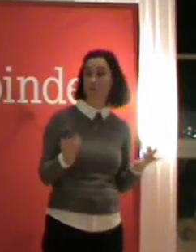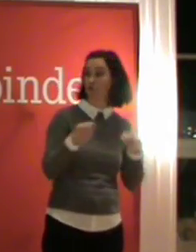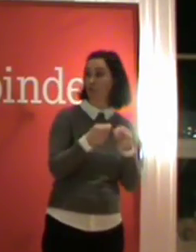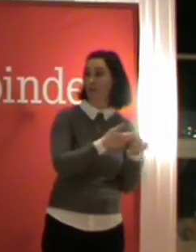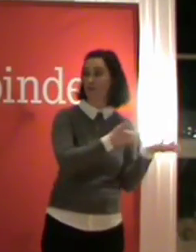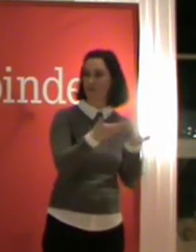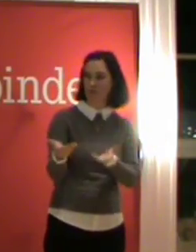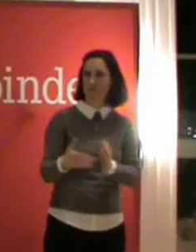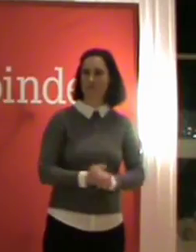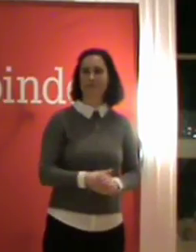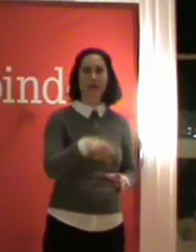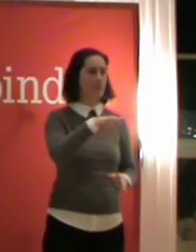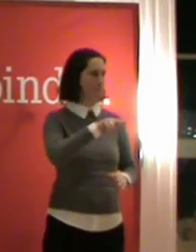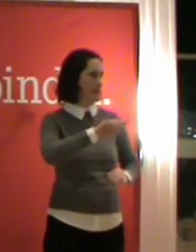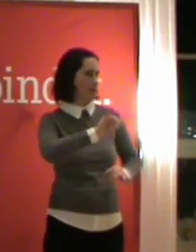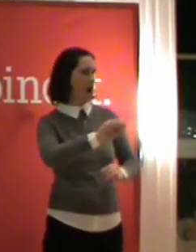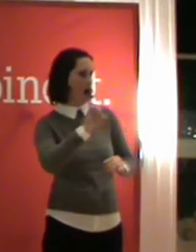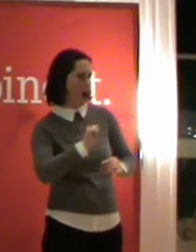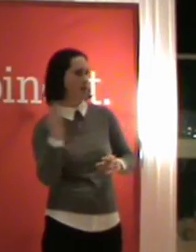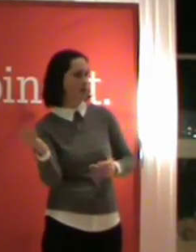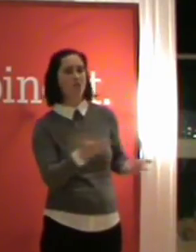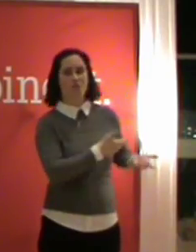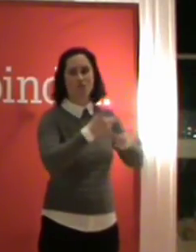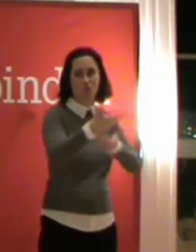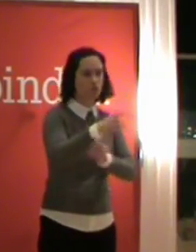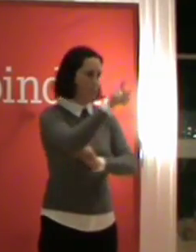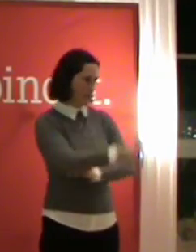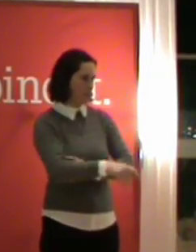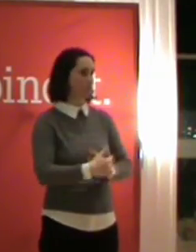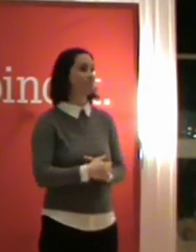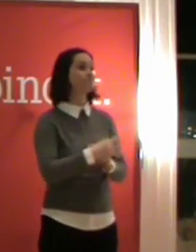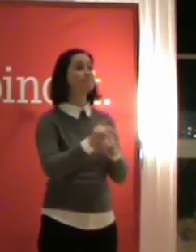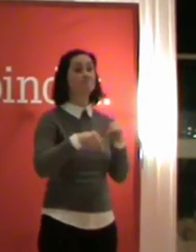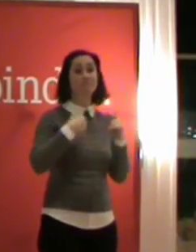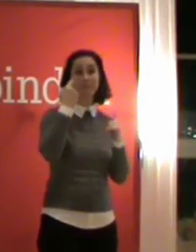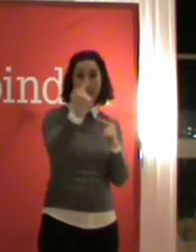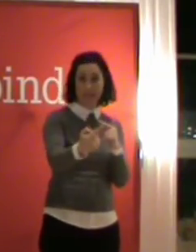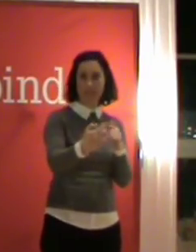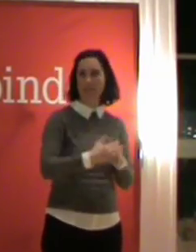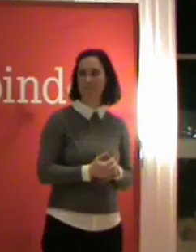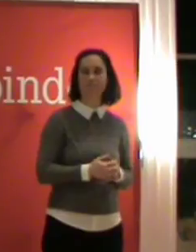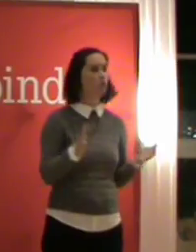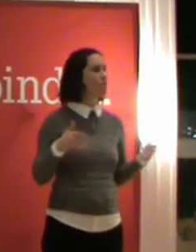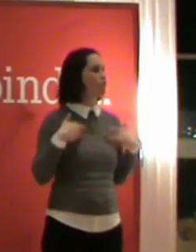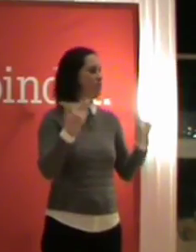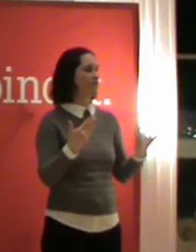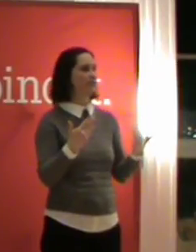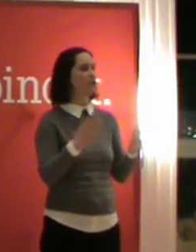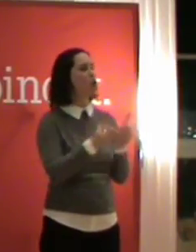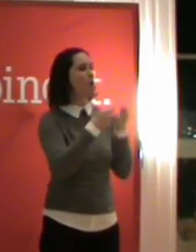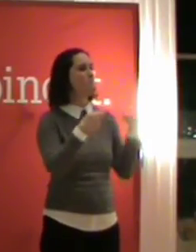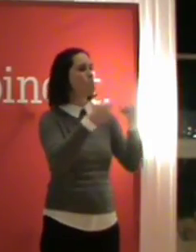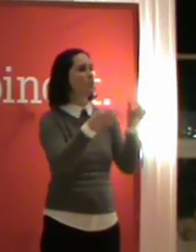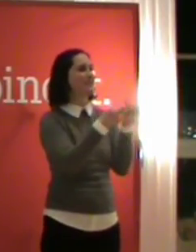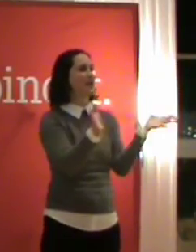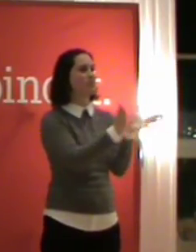Vorstellung. Petra wird es übernehmen, ihn vorzustellen. Jetzt aber freue ich mich, dem Vorsitzenden unserer